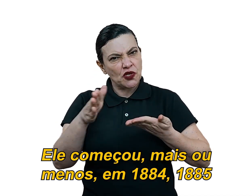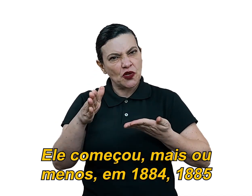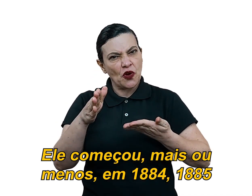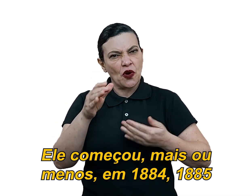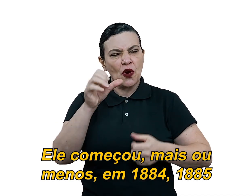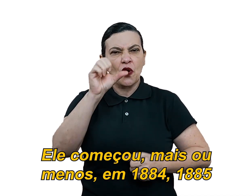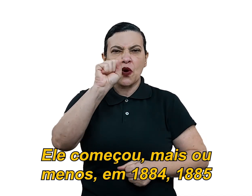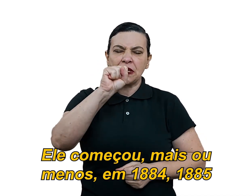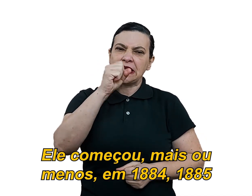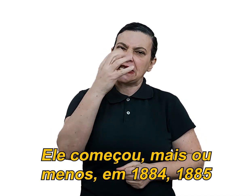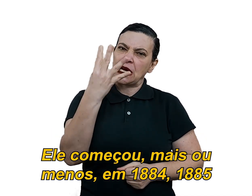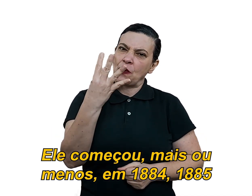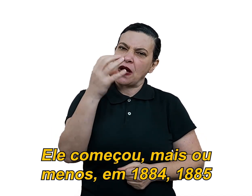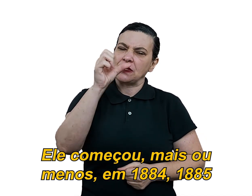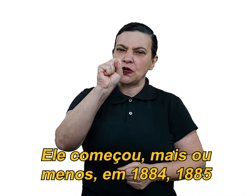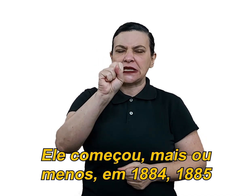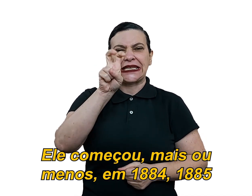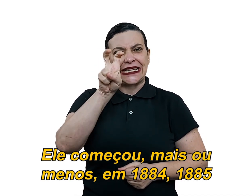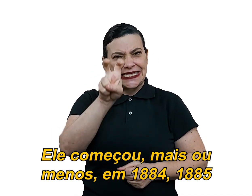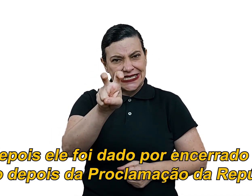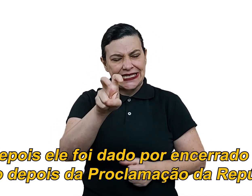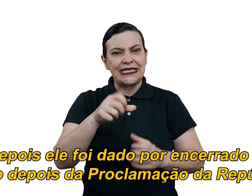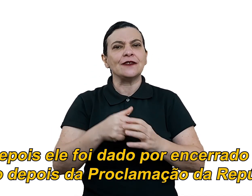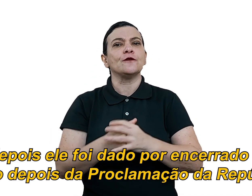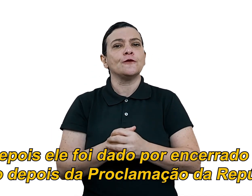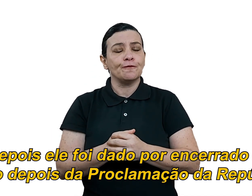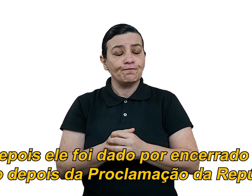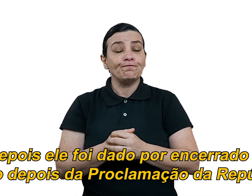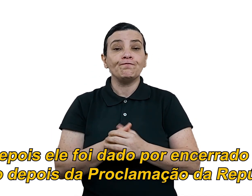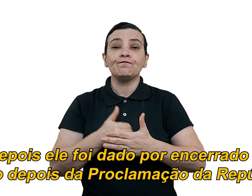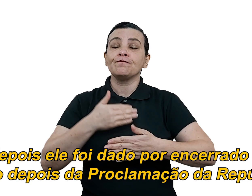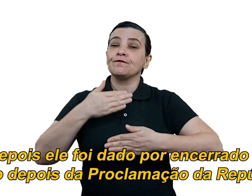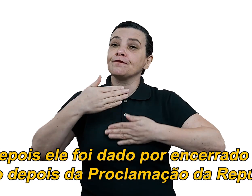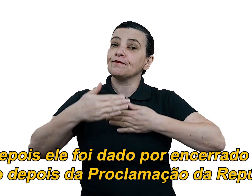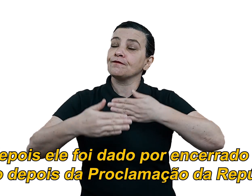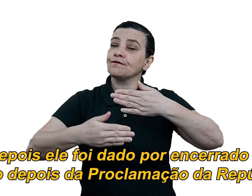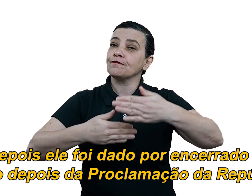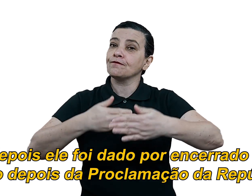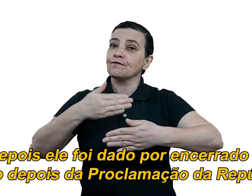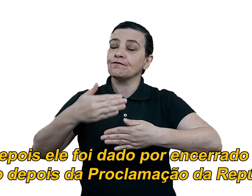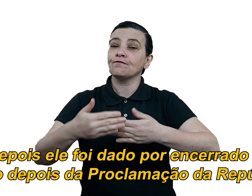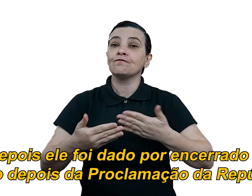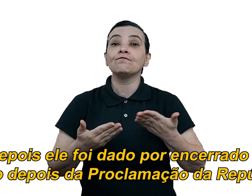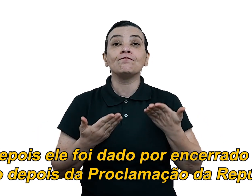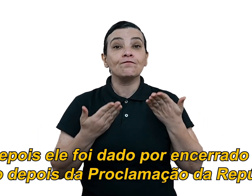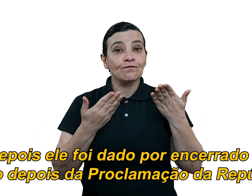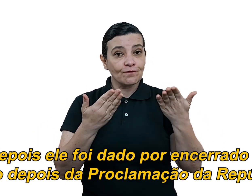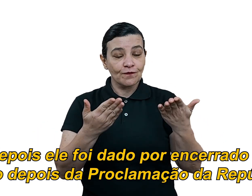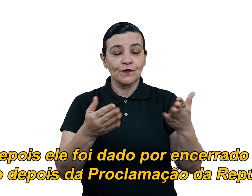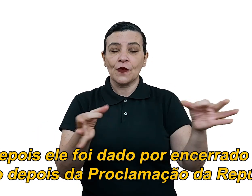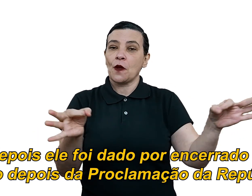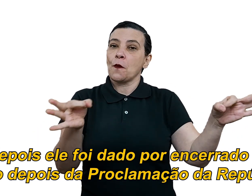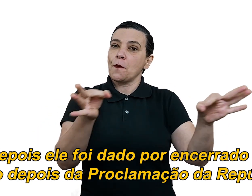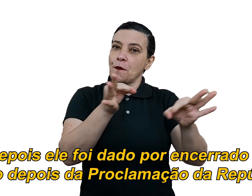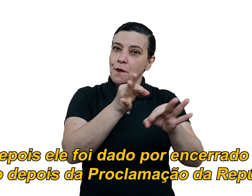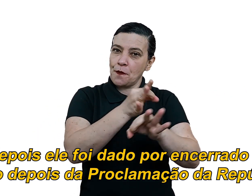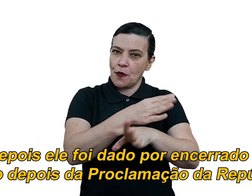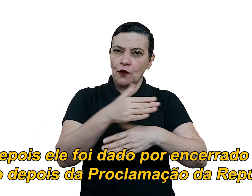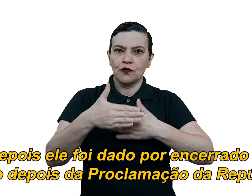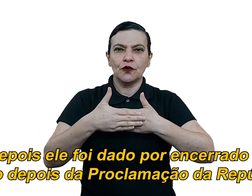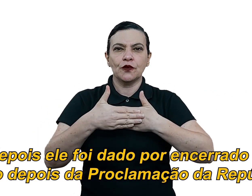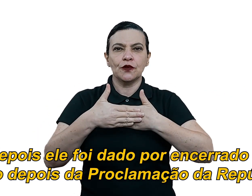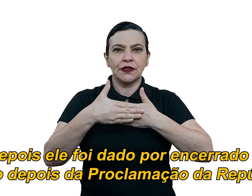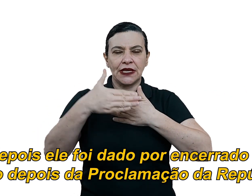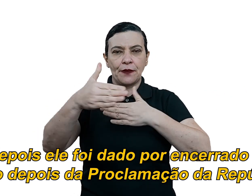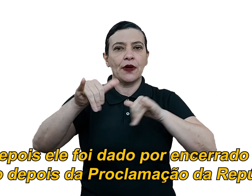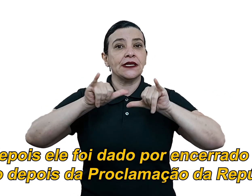ou menos em 1884, 85, e depois ele foi dado por encerrado pouco